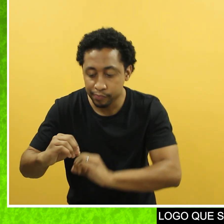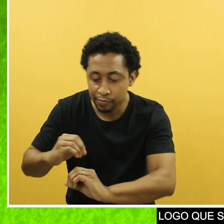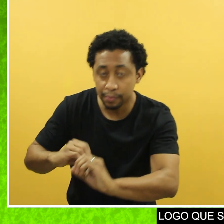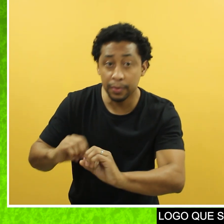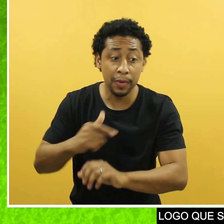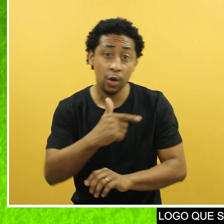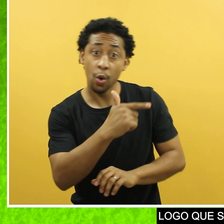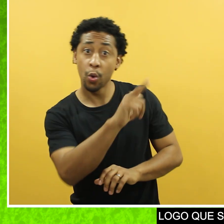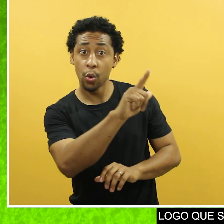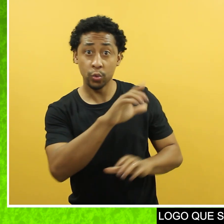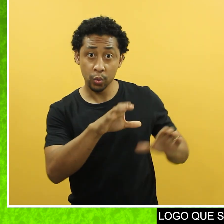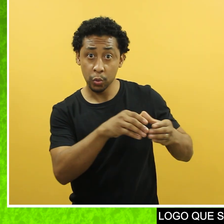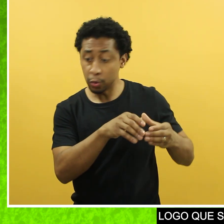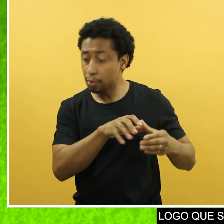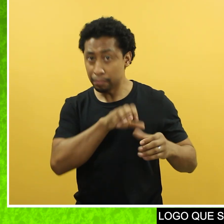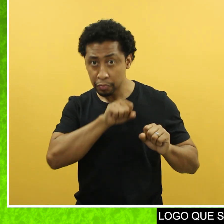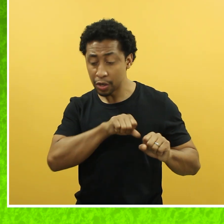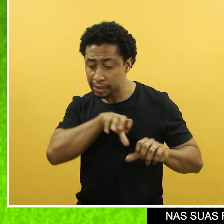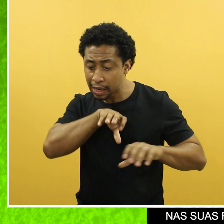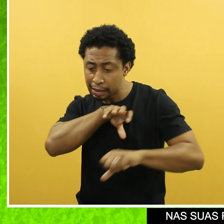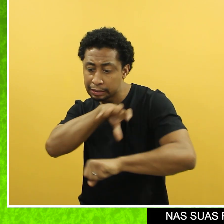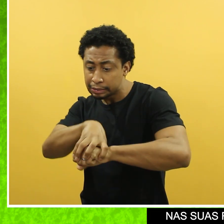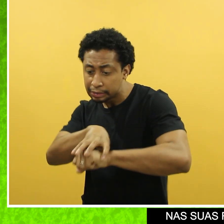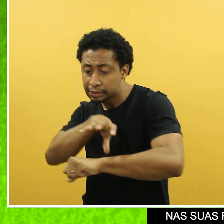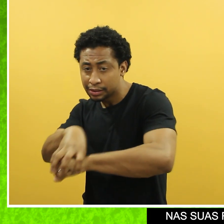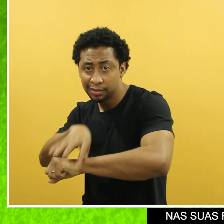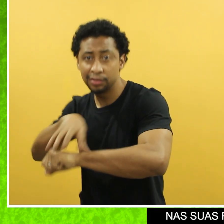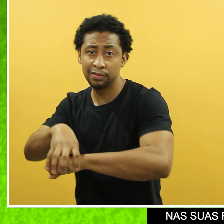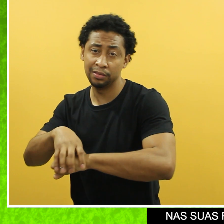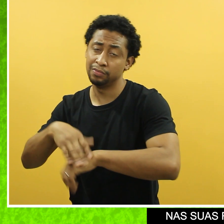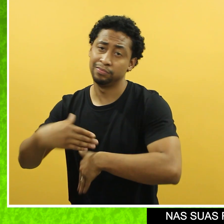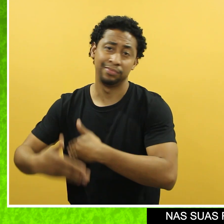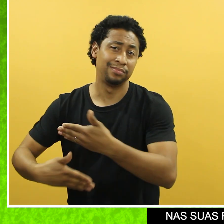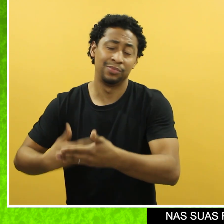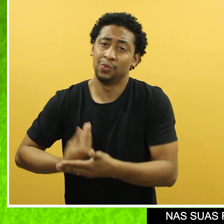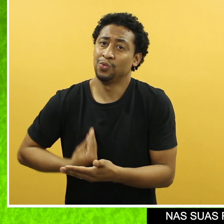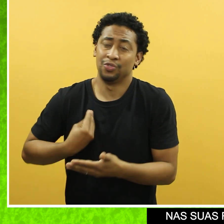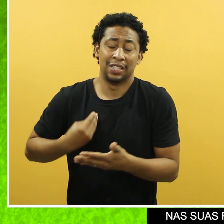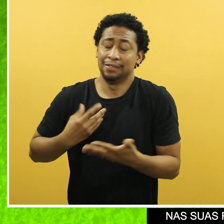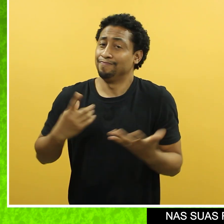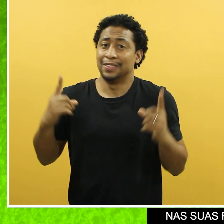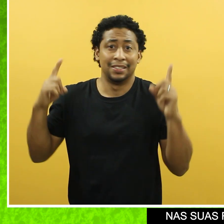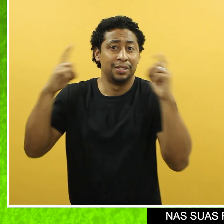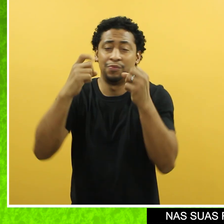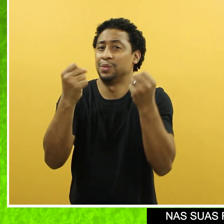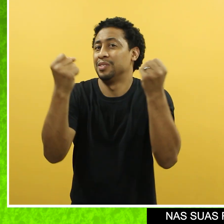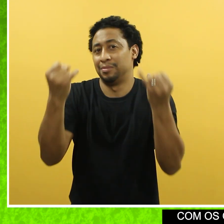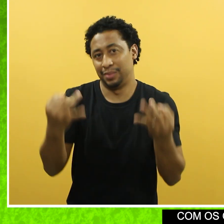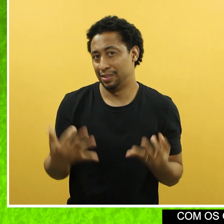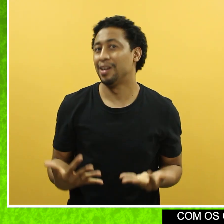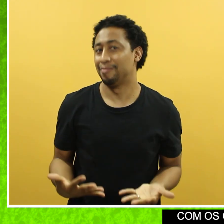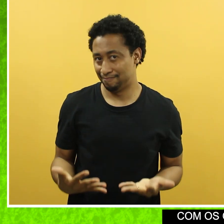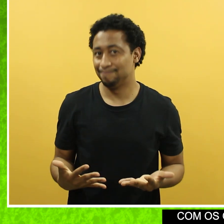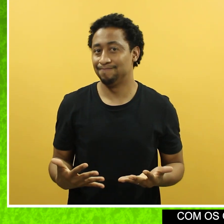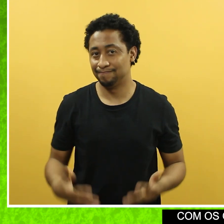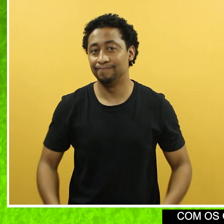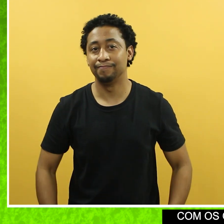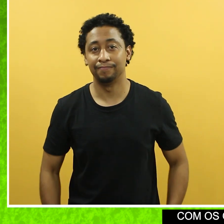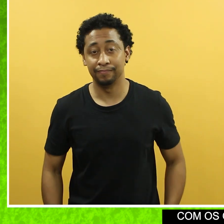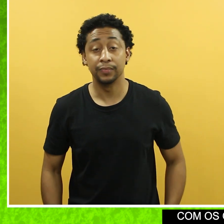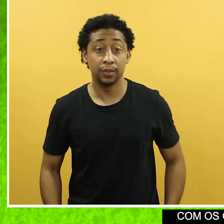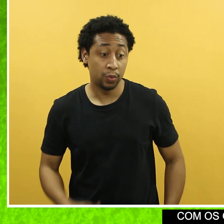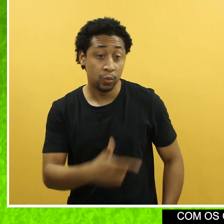que sejam úteis a esses indivíduos nas suas relações infinitamente complexas com os outros